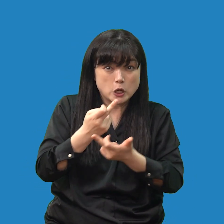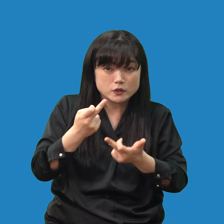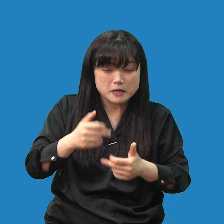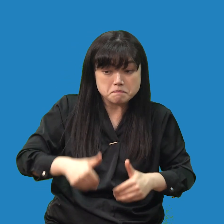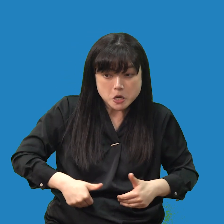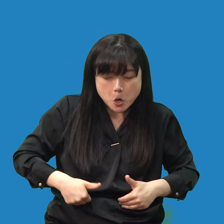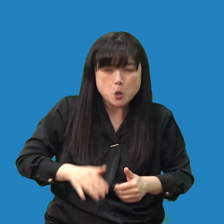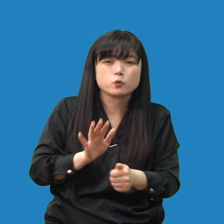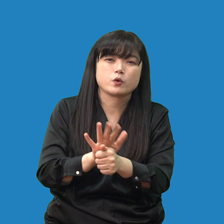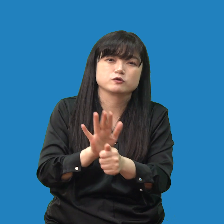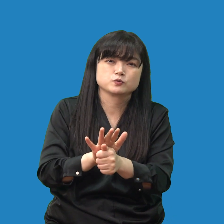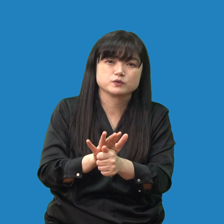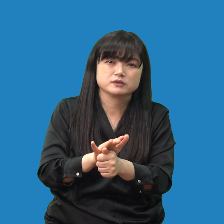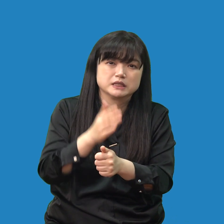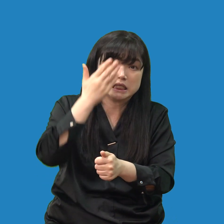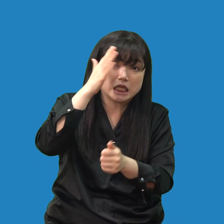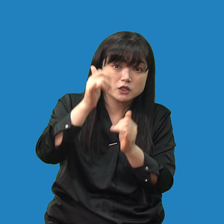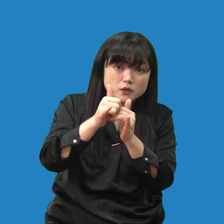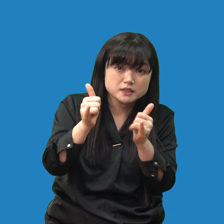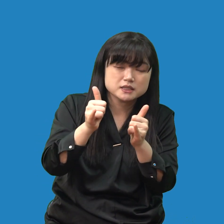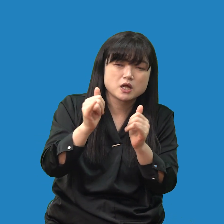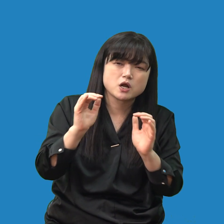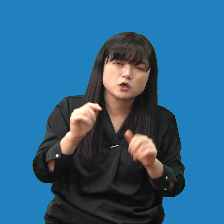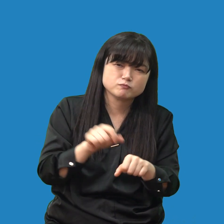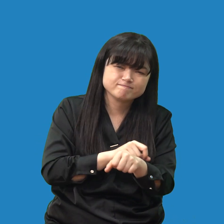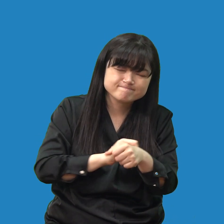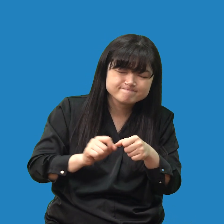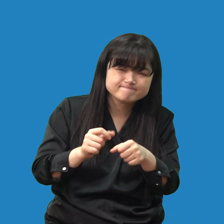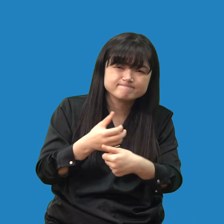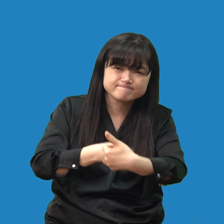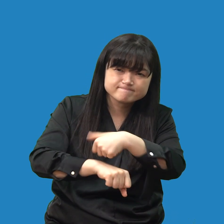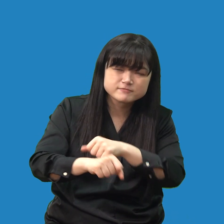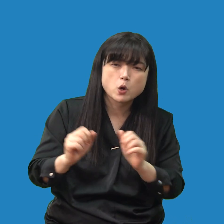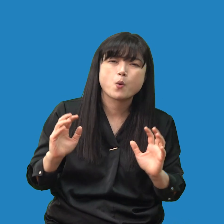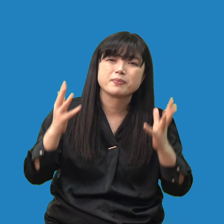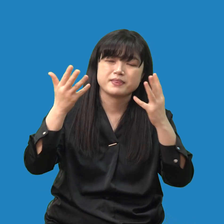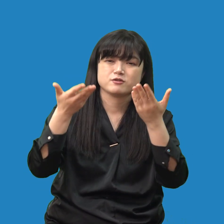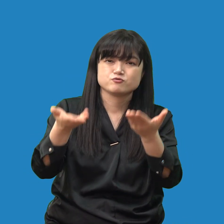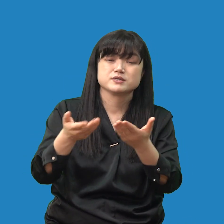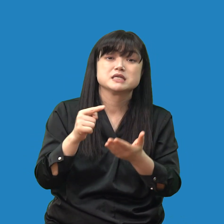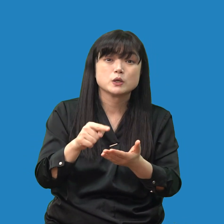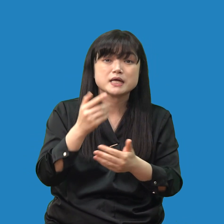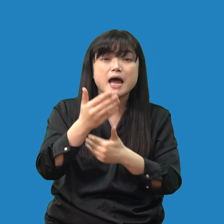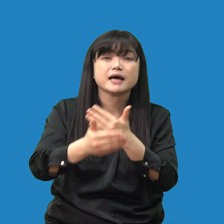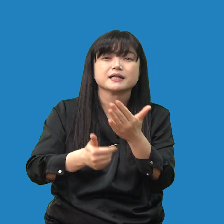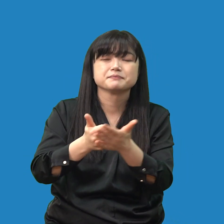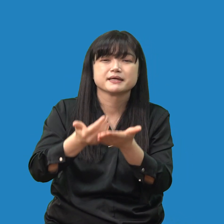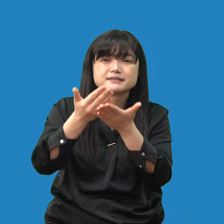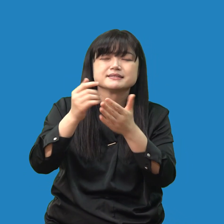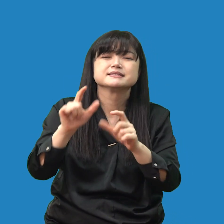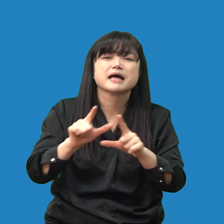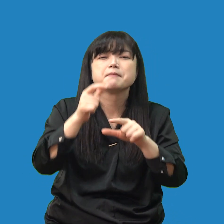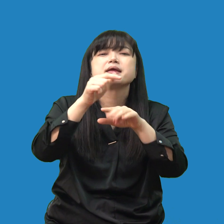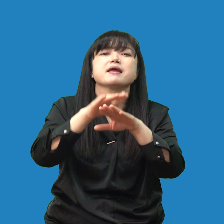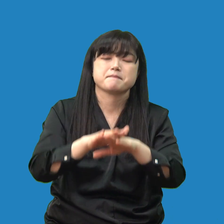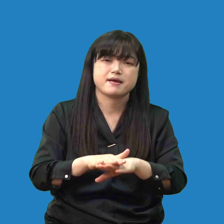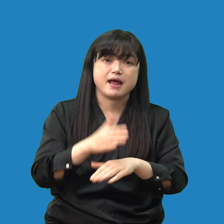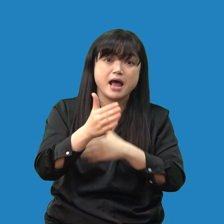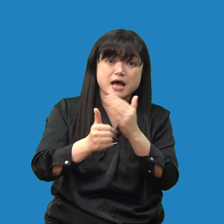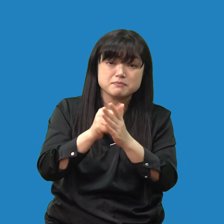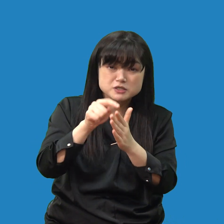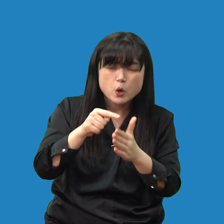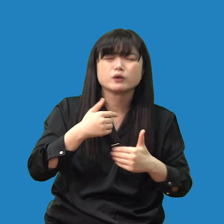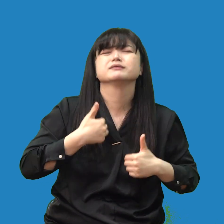가까운 형제의 필요를 돕고 낯선 이들을 환대하는 것. 이게 바로 우리가 하나님께 드려야 될 삶의 예배입니다. 하나님이